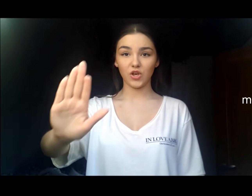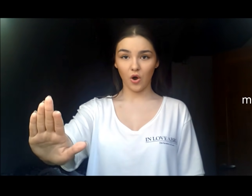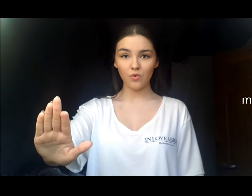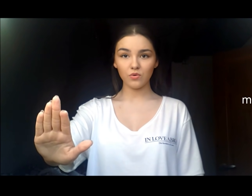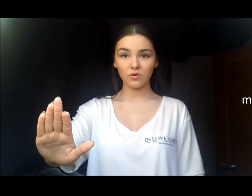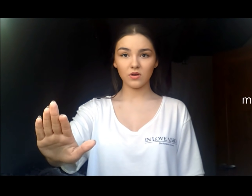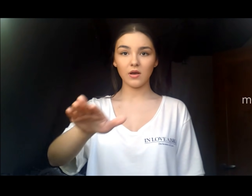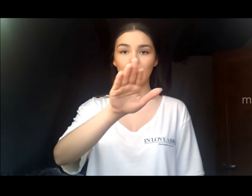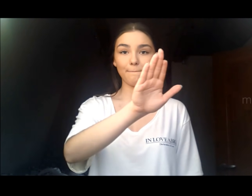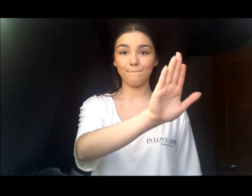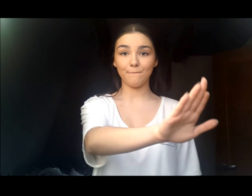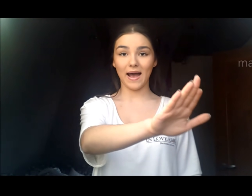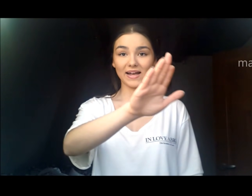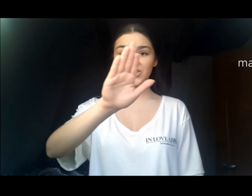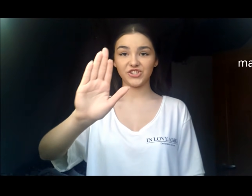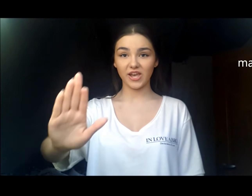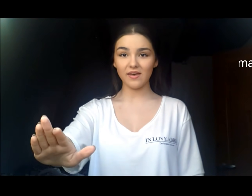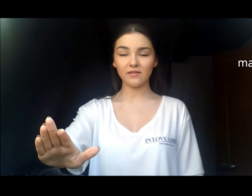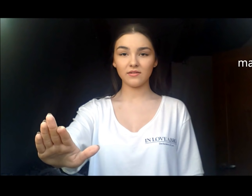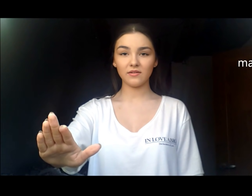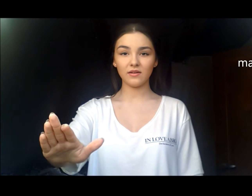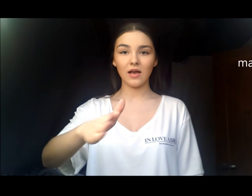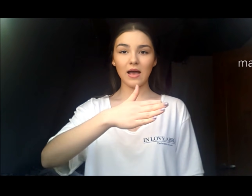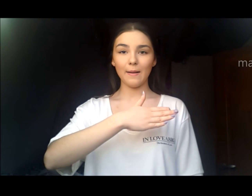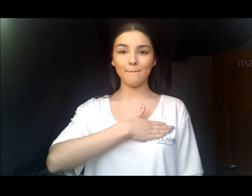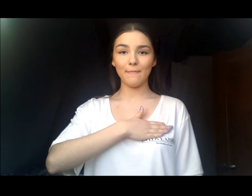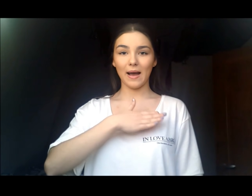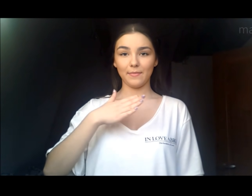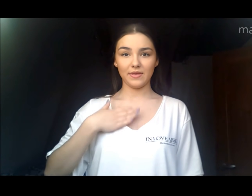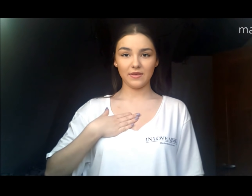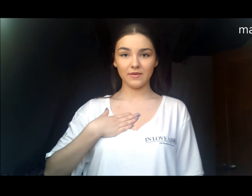Mają. Macie. Mamy.